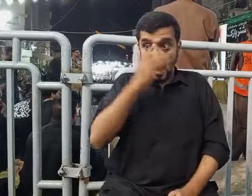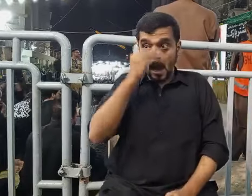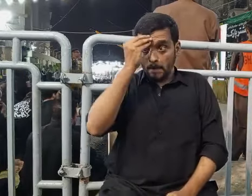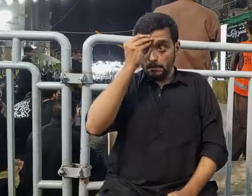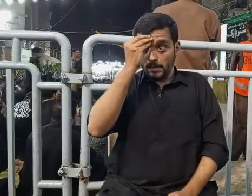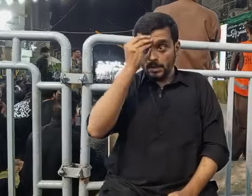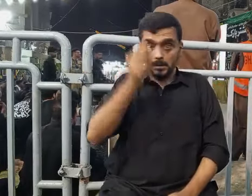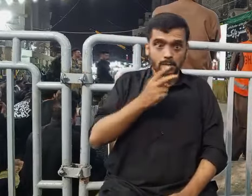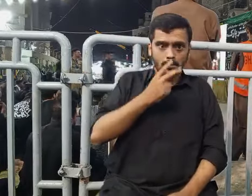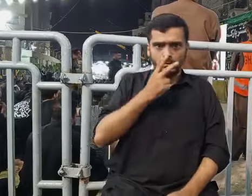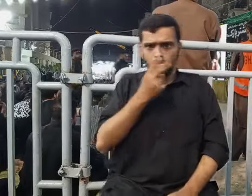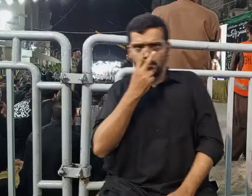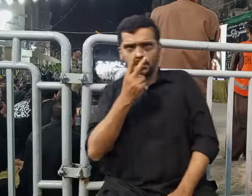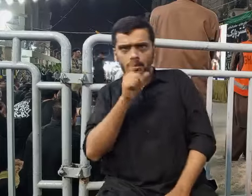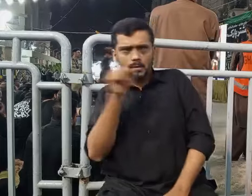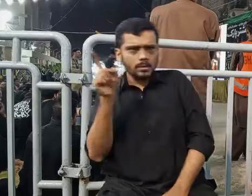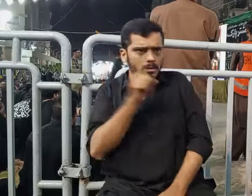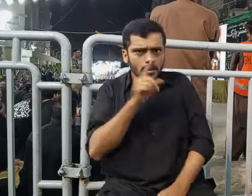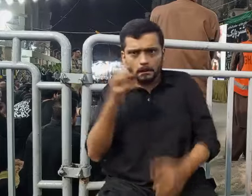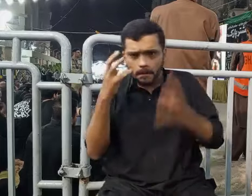وہ نوجوان قاسم گل بدن قاسم،